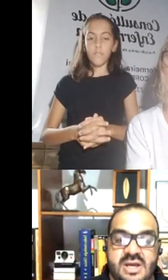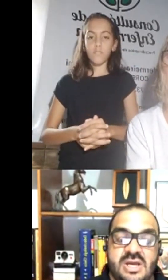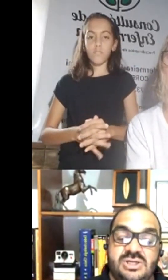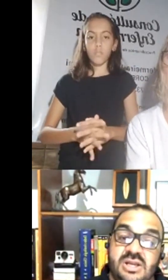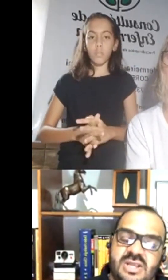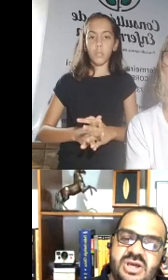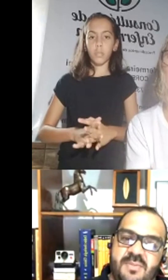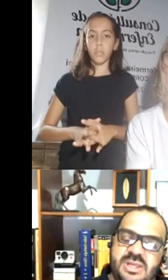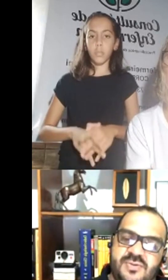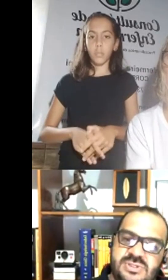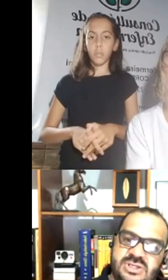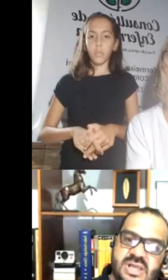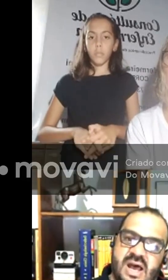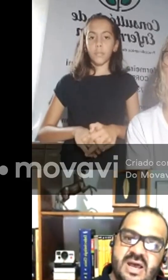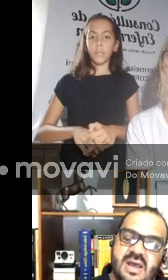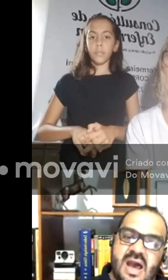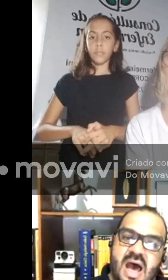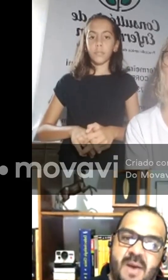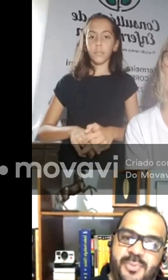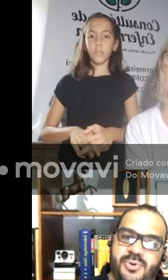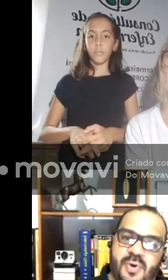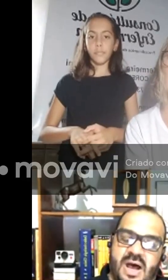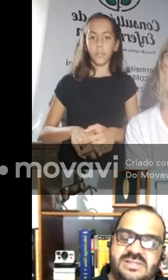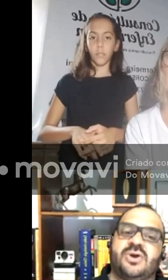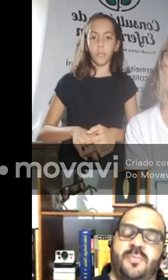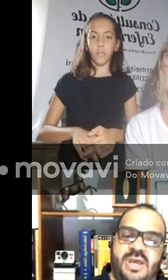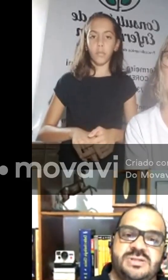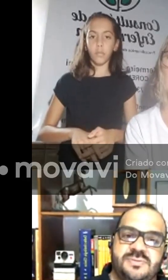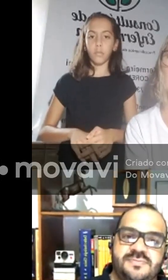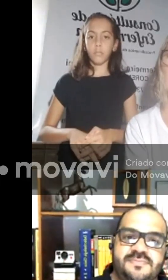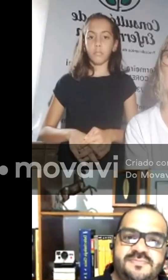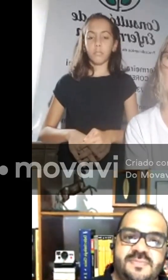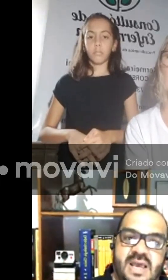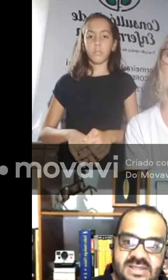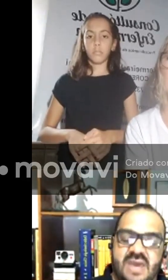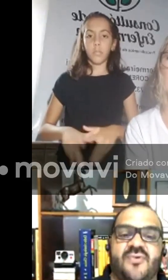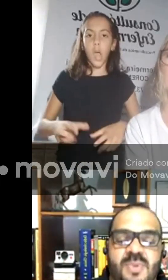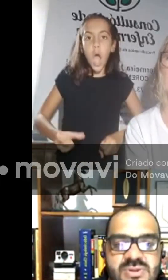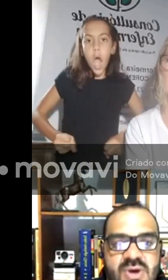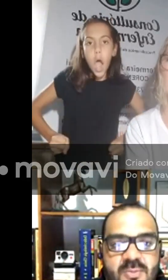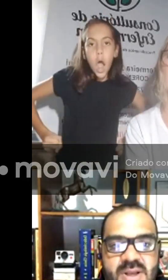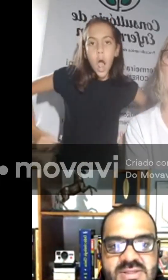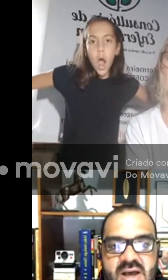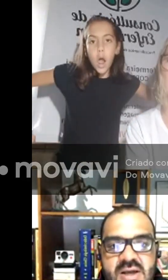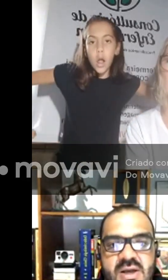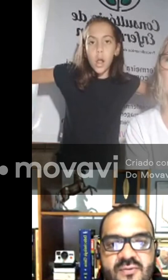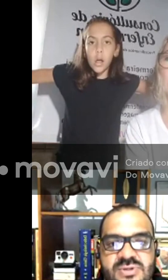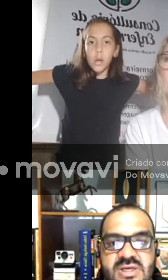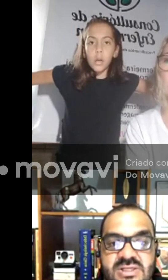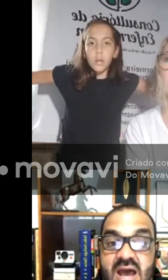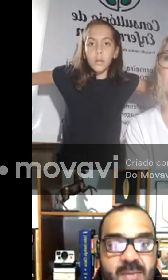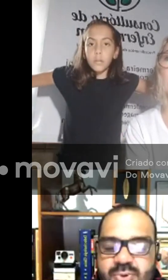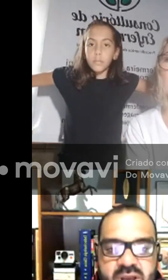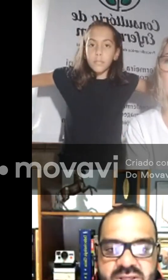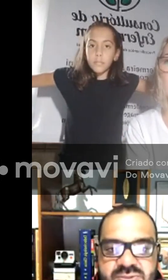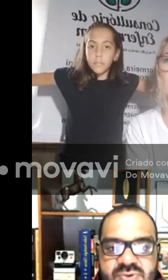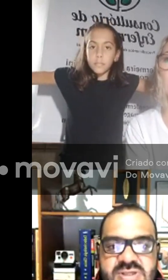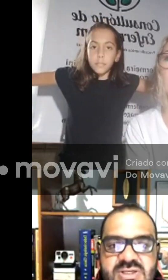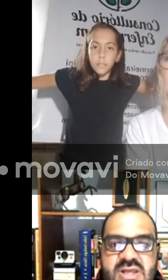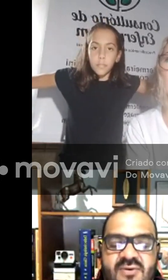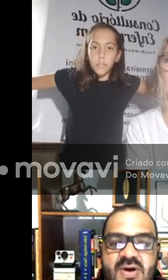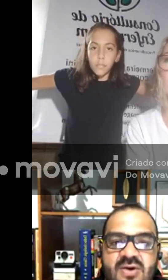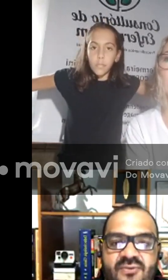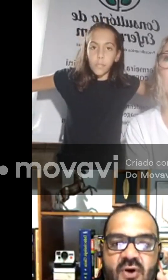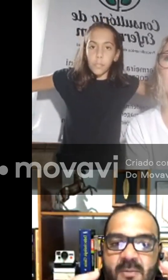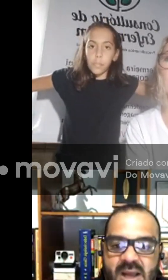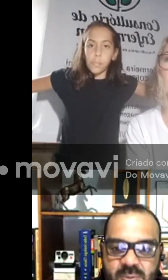seja, geneticamente você está apto a ser obeso. Essa é a informação que eu quero passar. Você está apto a isso, você